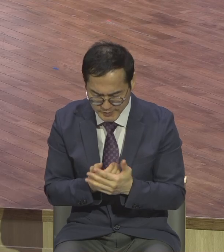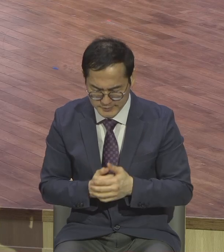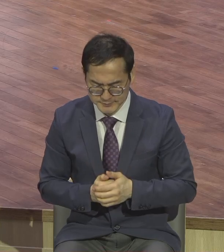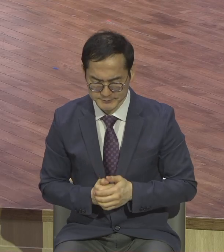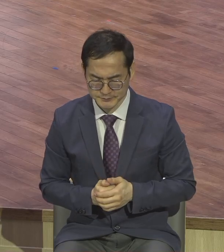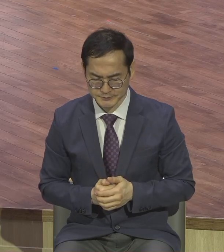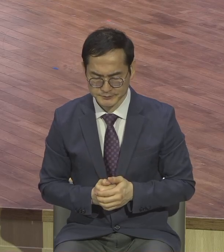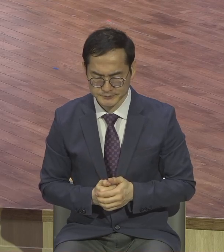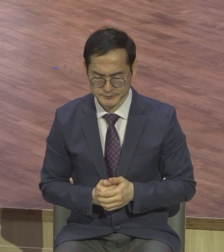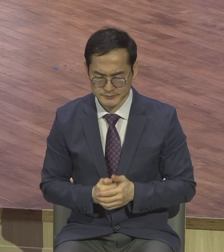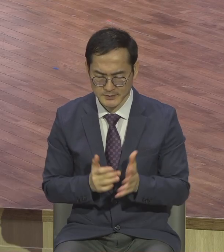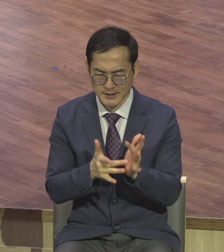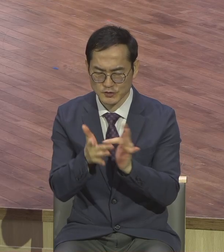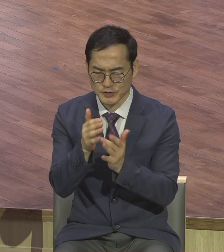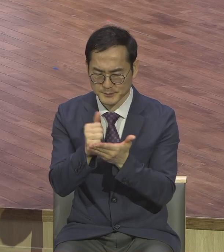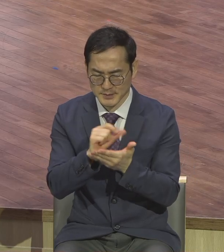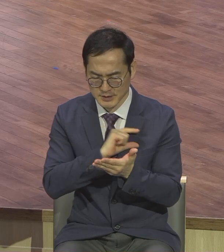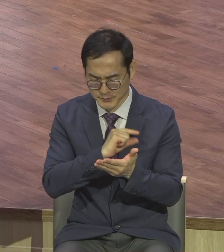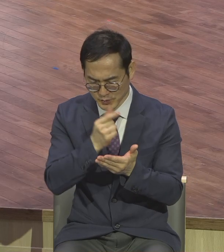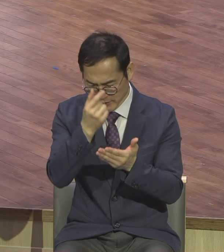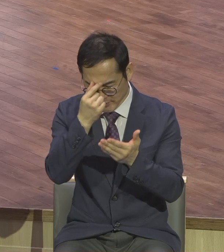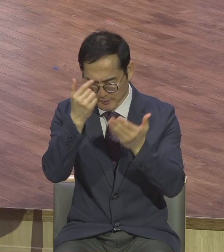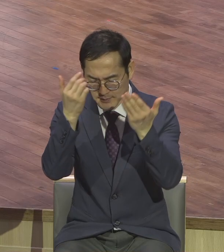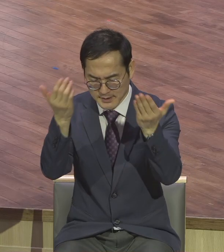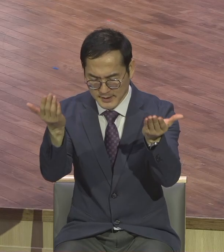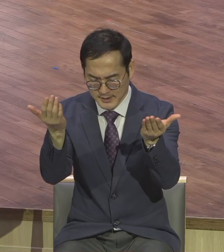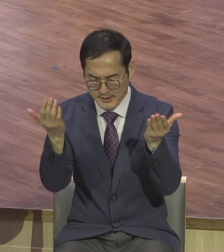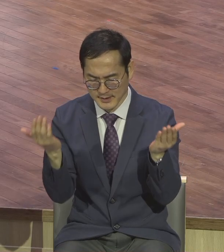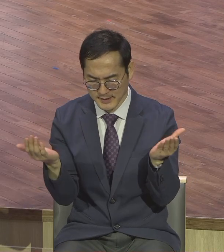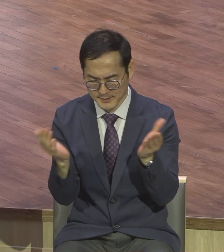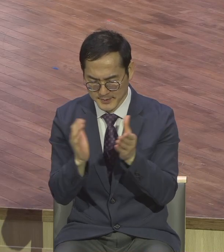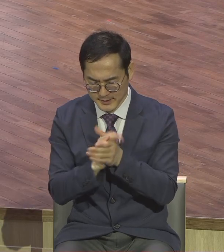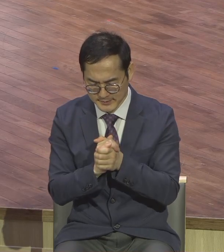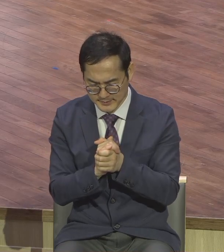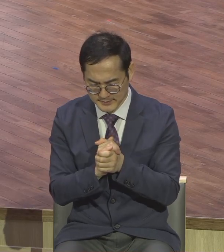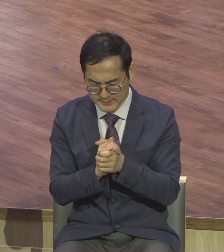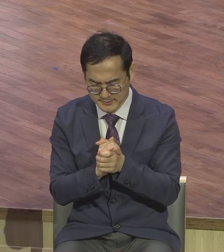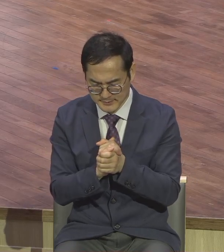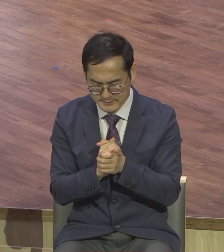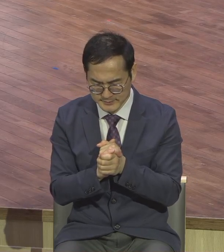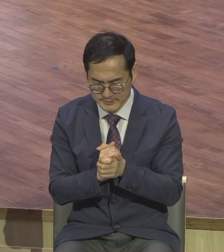주옵소서. 예수의 이름 받들어 기도합니다. 아멘.